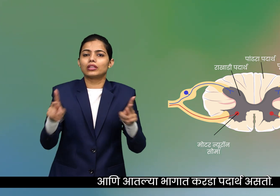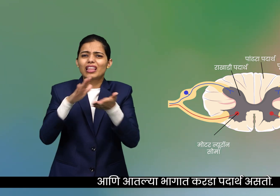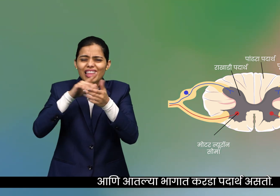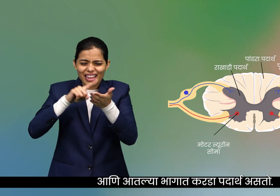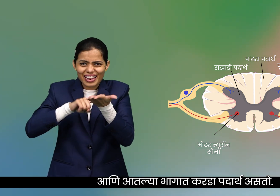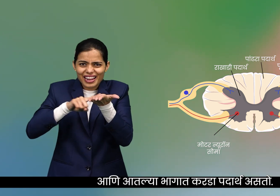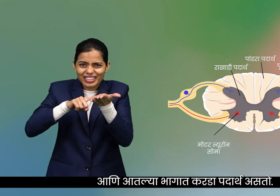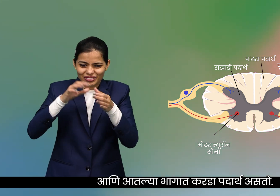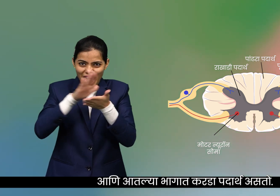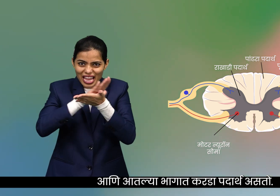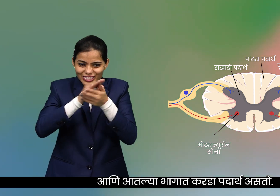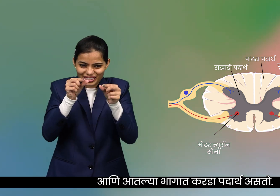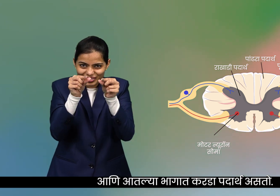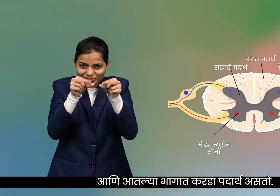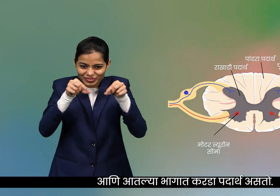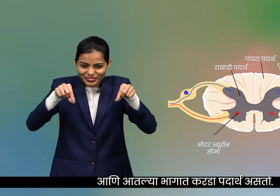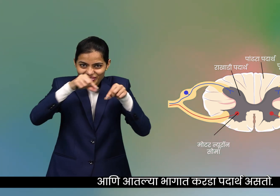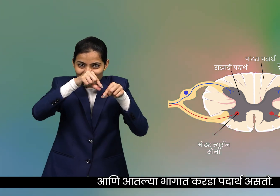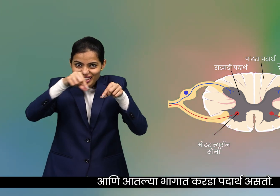आणि आतल्या भागात करडा पदार्थ असतो.